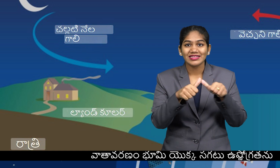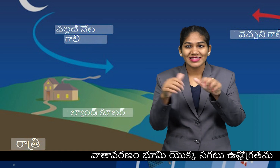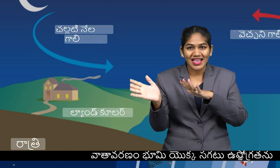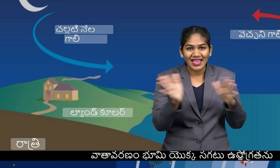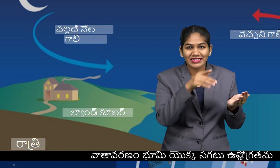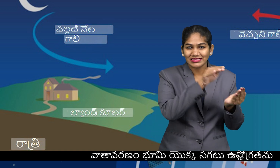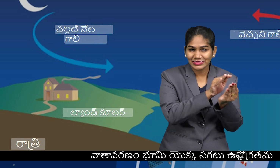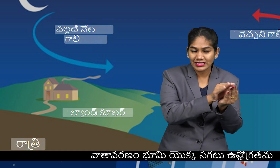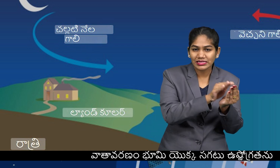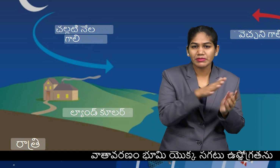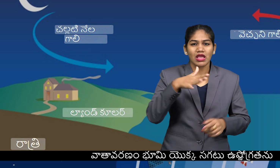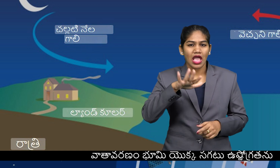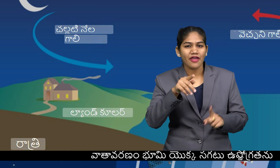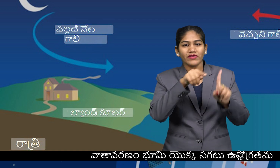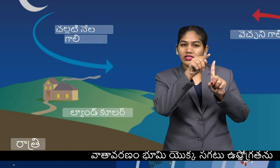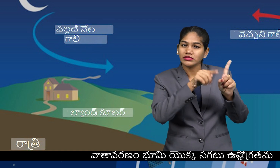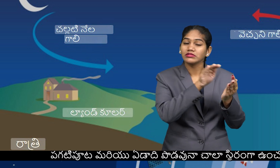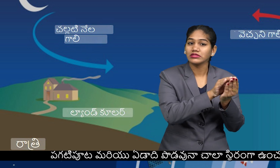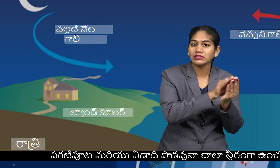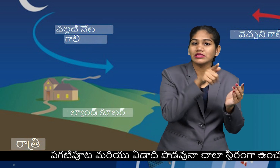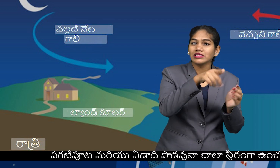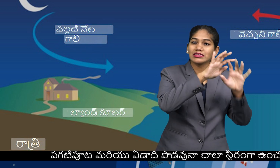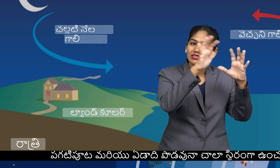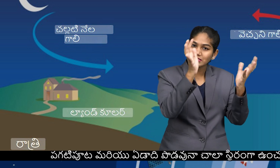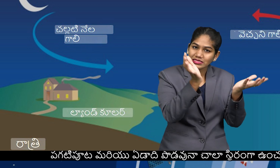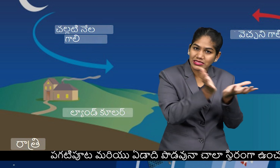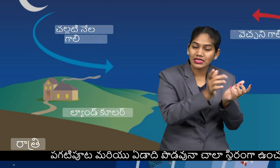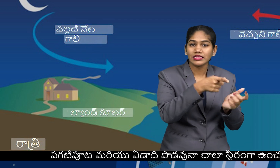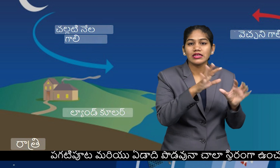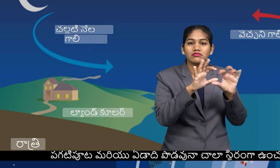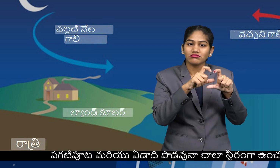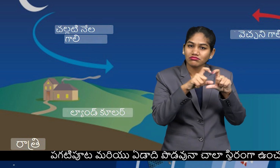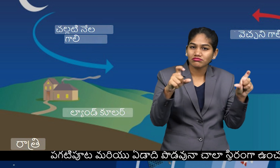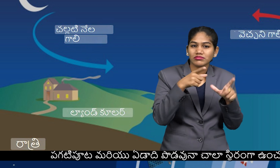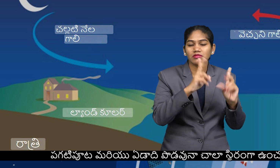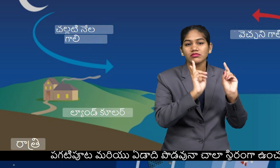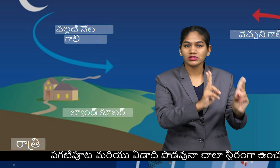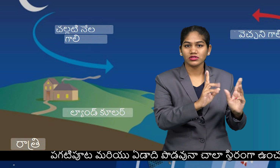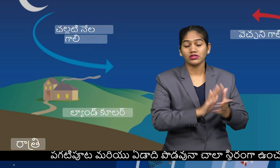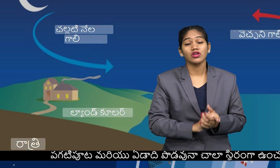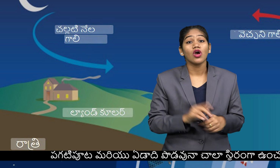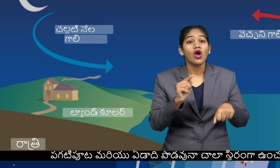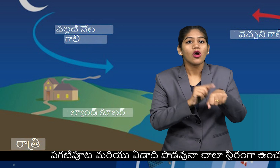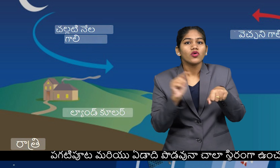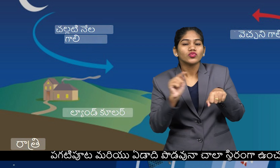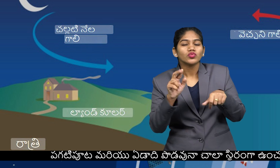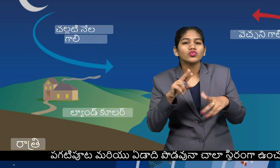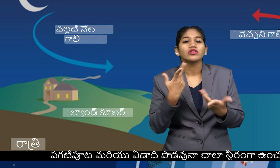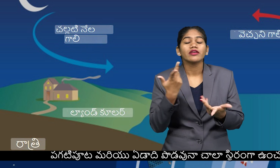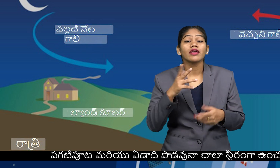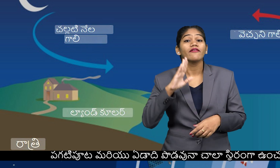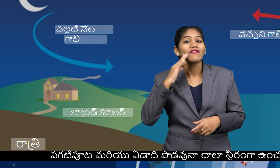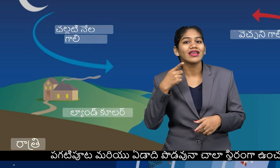వాతావరణం భూమి యొక్క సగటు ఉష్ణోగ్రతను పగటిపూట మరియు ఏడాది పొడవునా చాలా స్థిరంగా